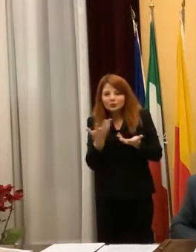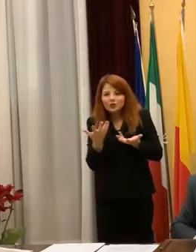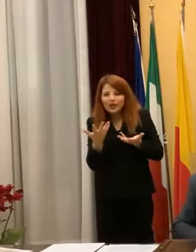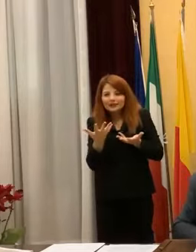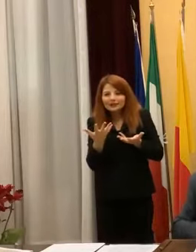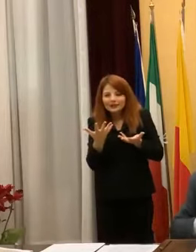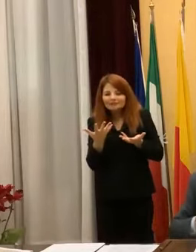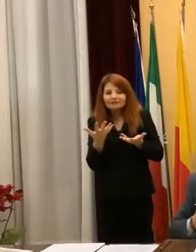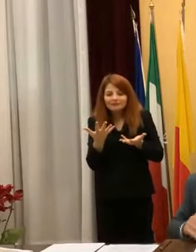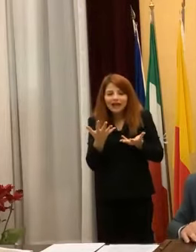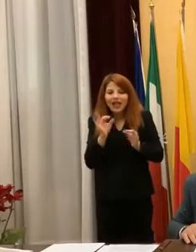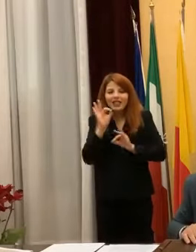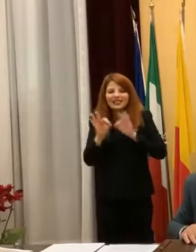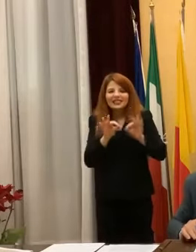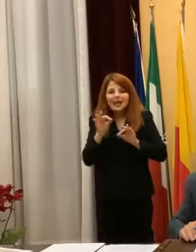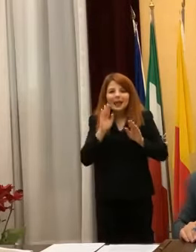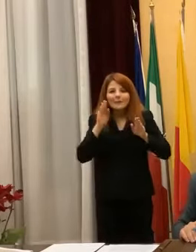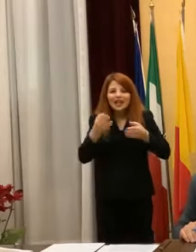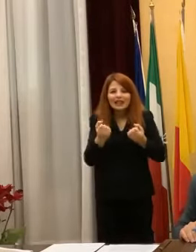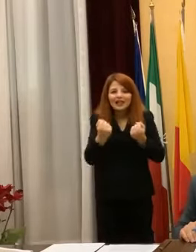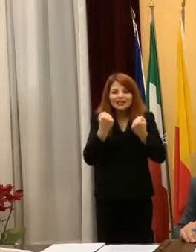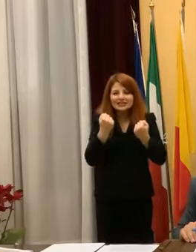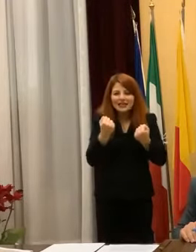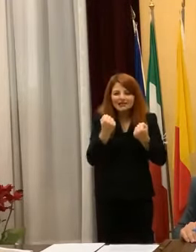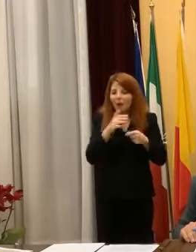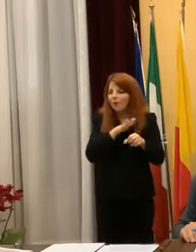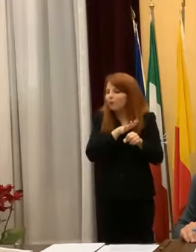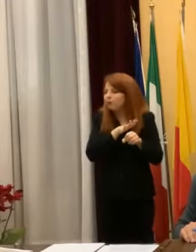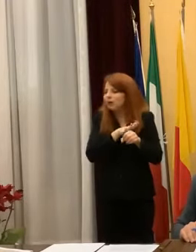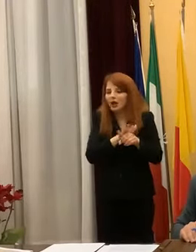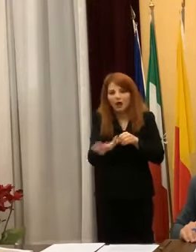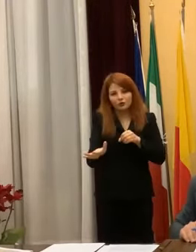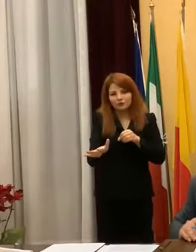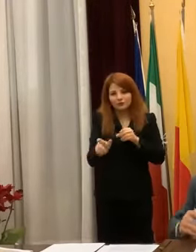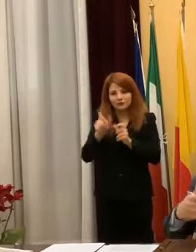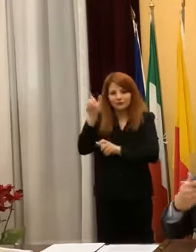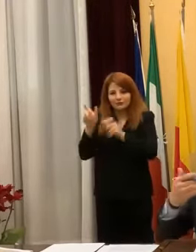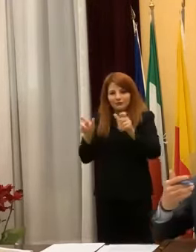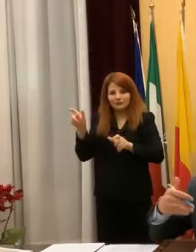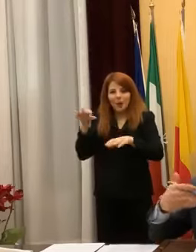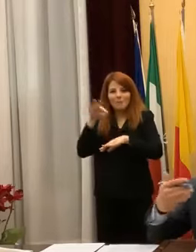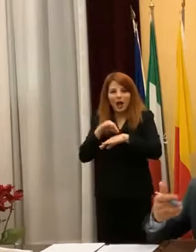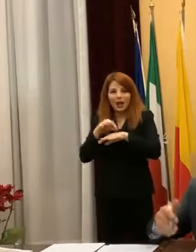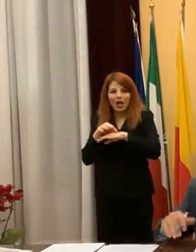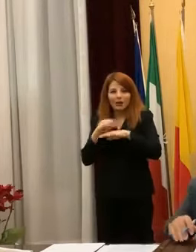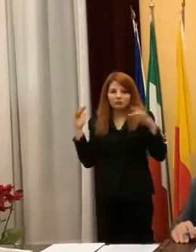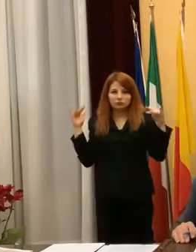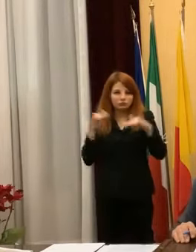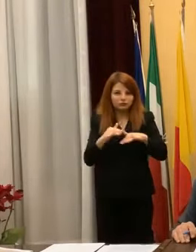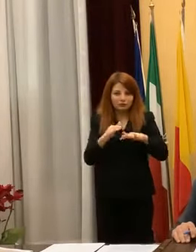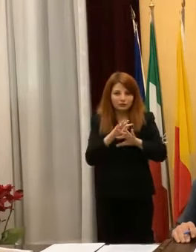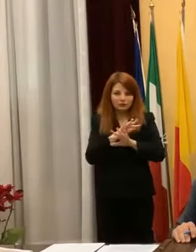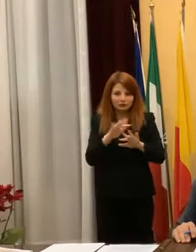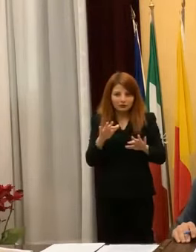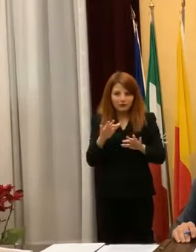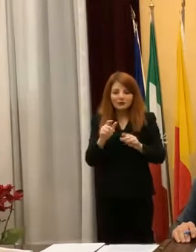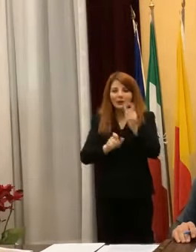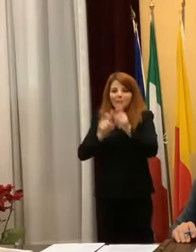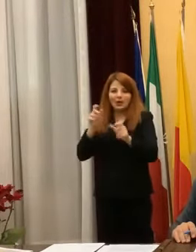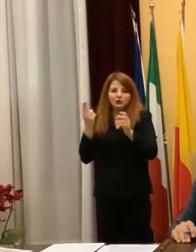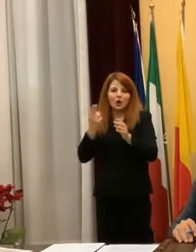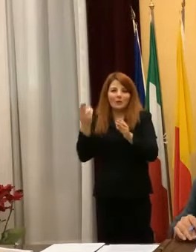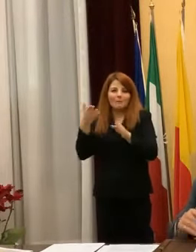riorganizzate, si andavano riempendo di pazienti. Nel frattempo la conta dei morti saliva tragicamente.